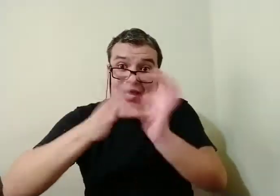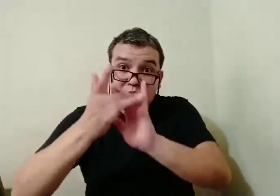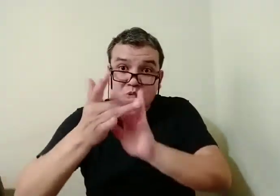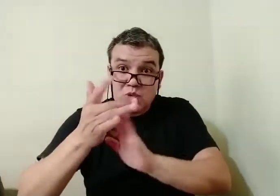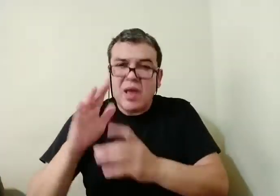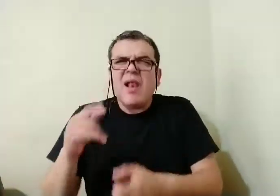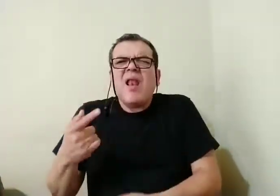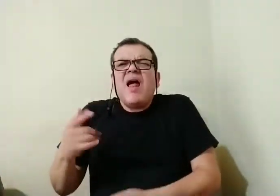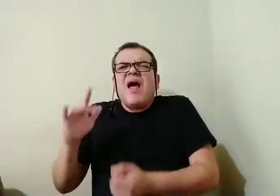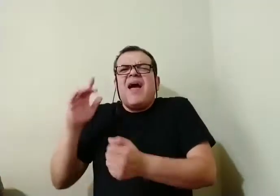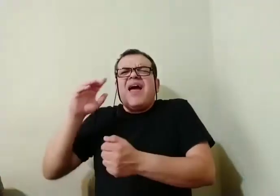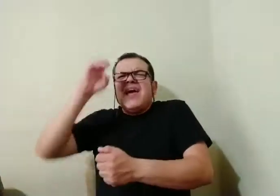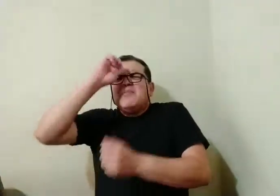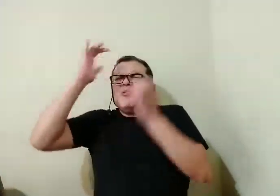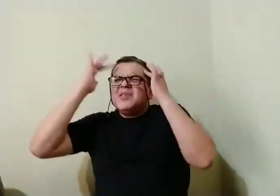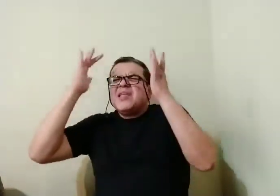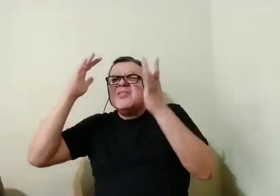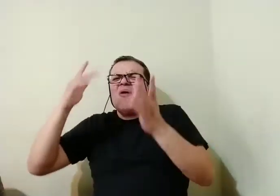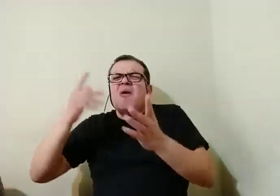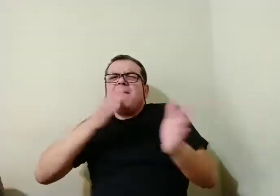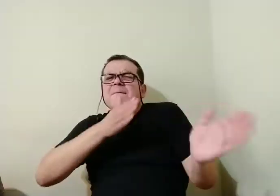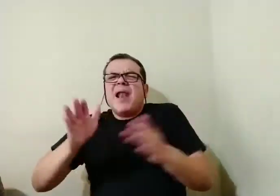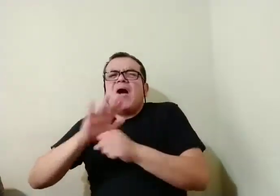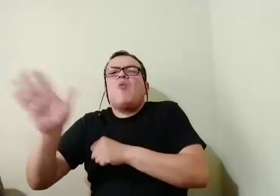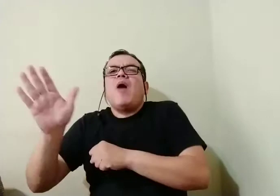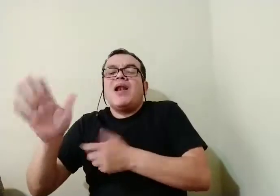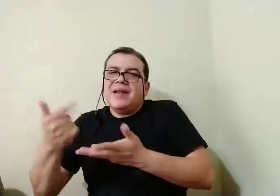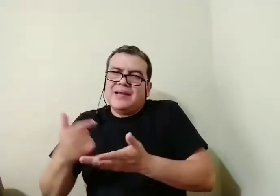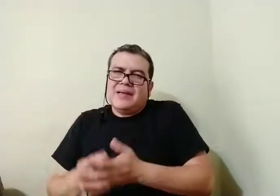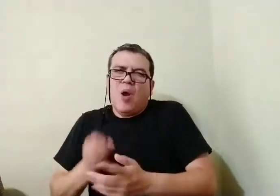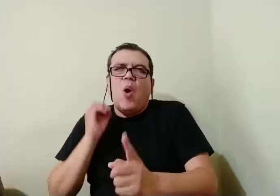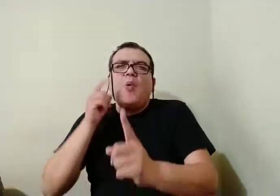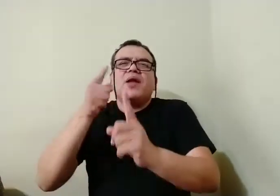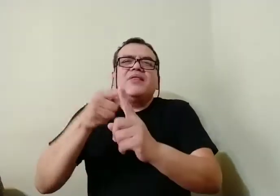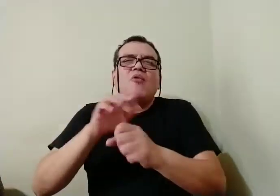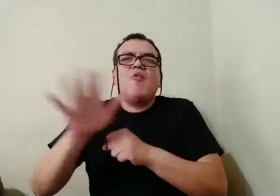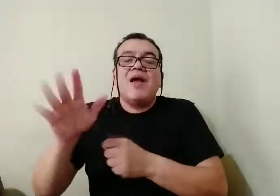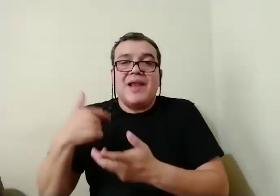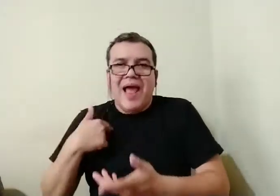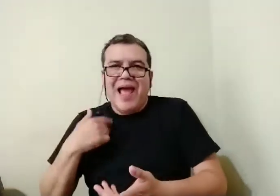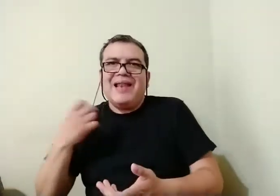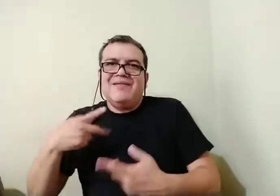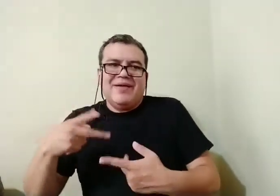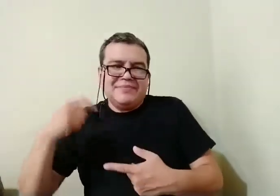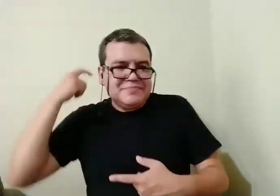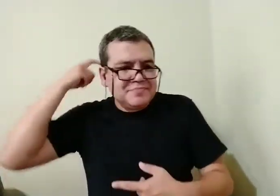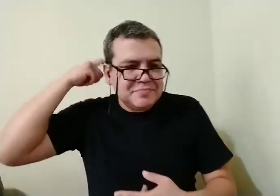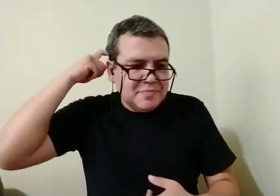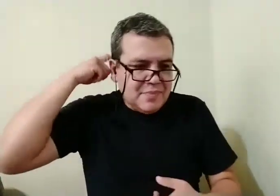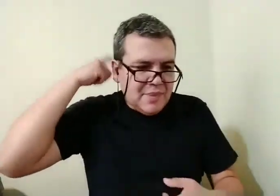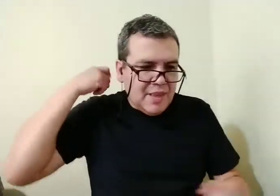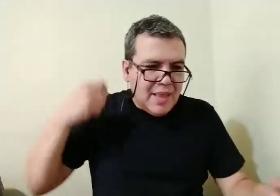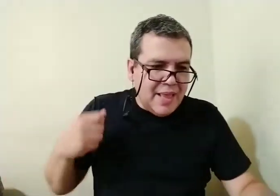Nos convence a todos los creyentes de nuestra responsabilidad de